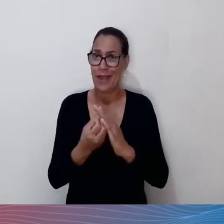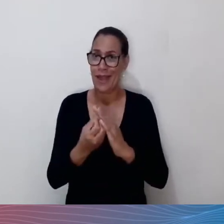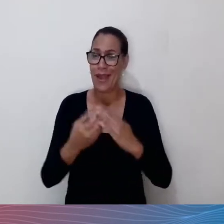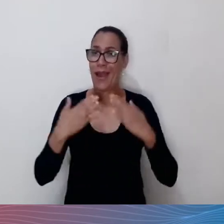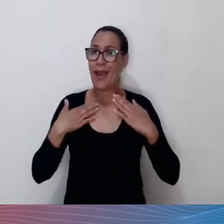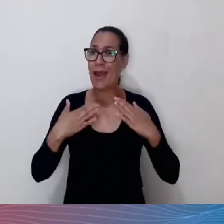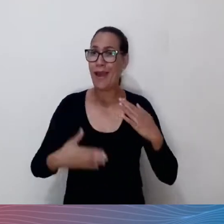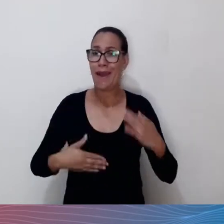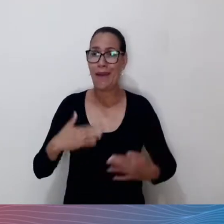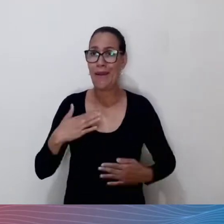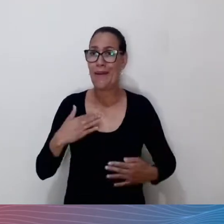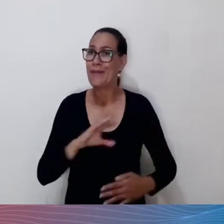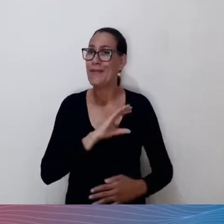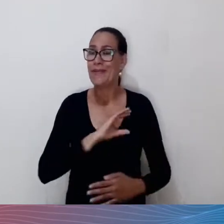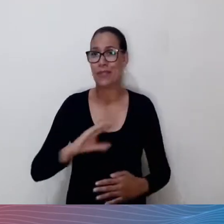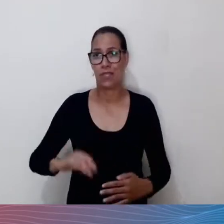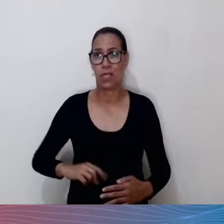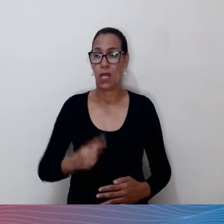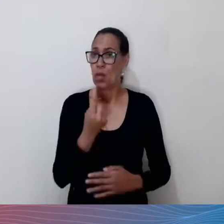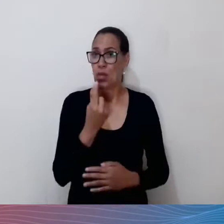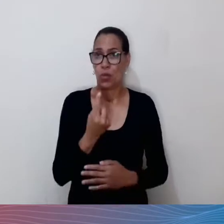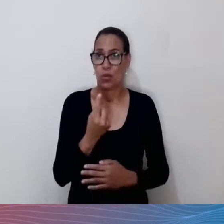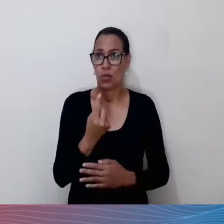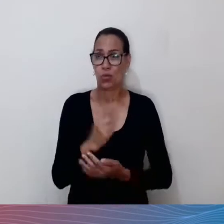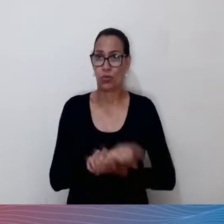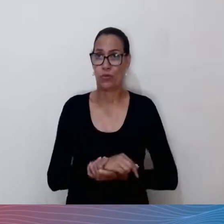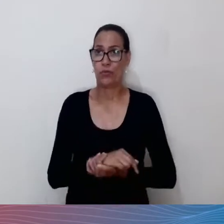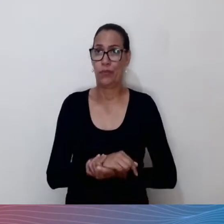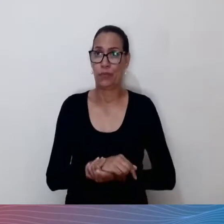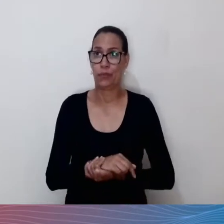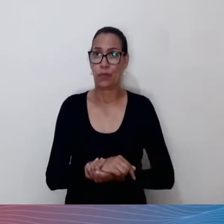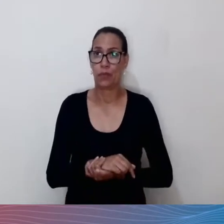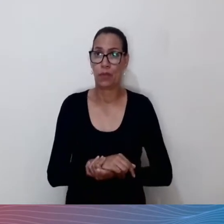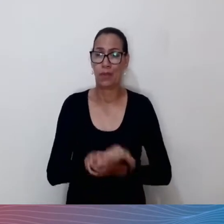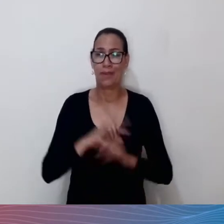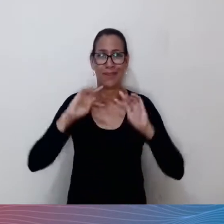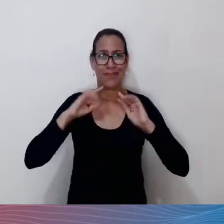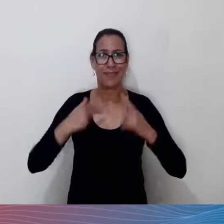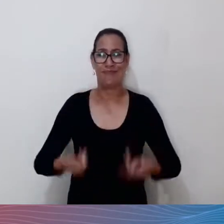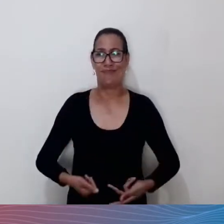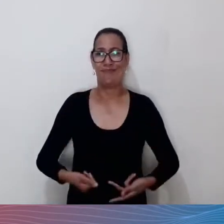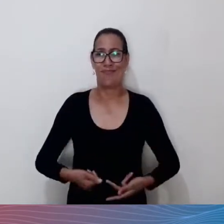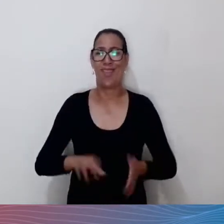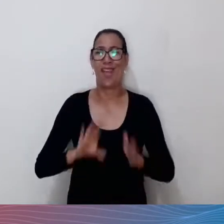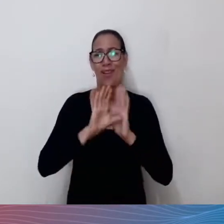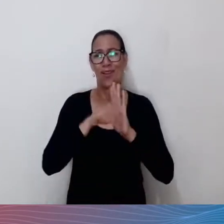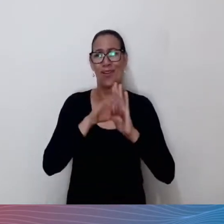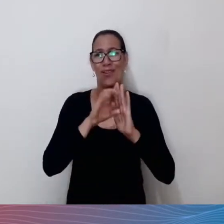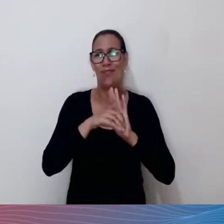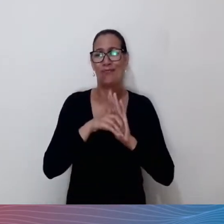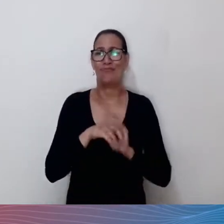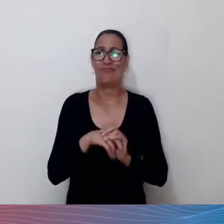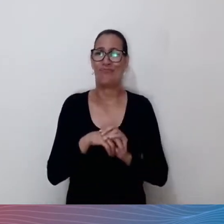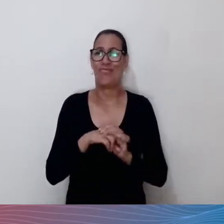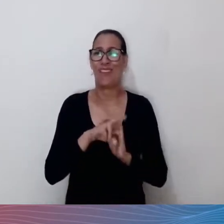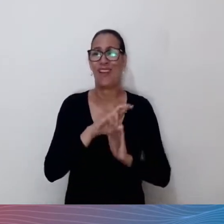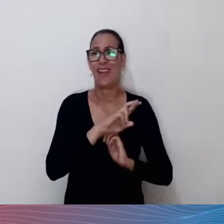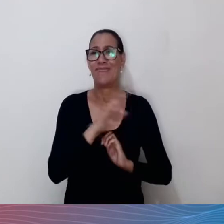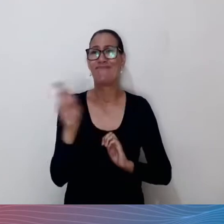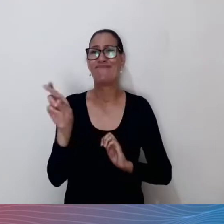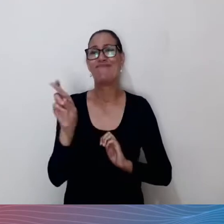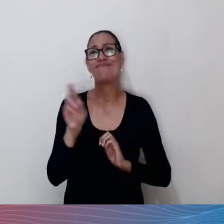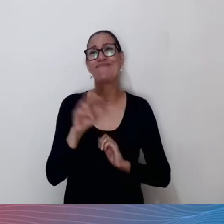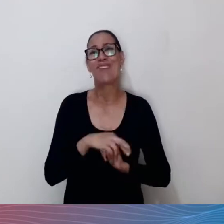Porque você sabe que o homem tem um conceito religioso. Se eu quero viver tranquilamente a minha vida aqui